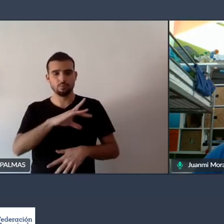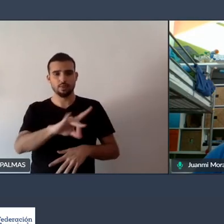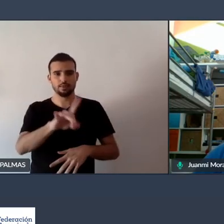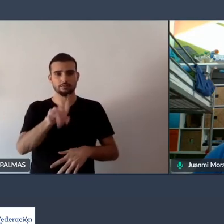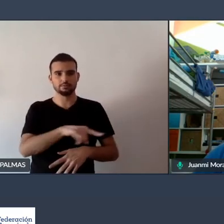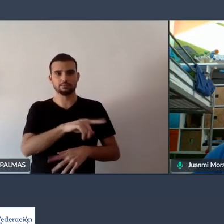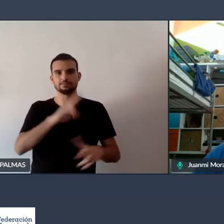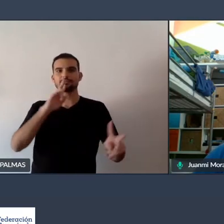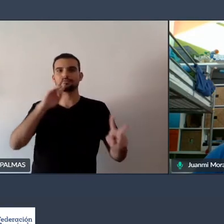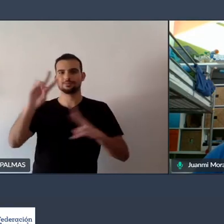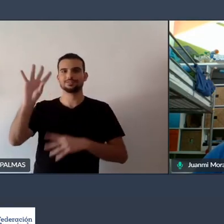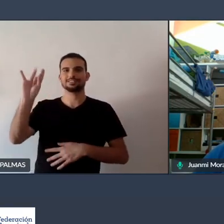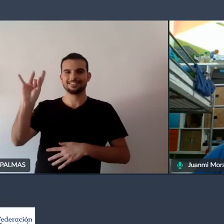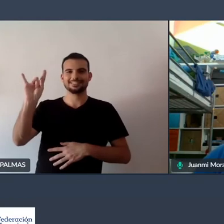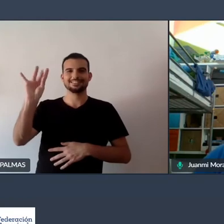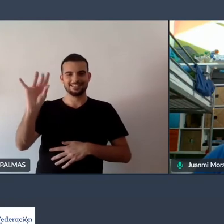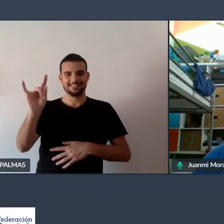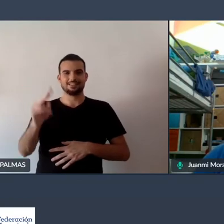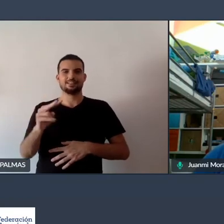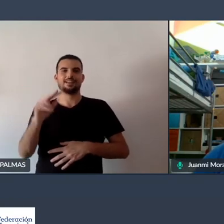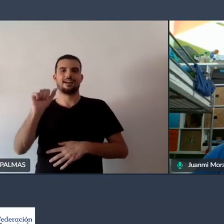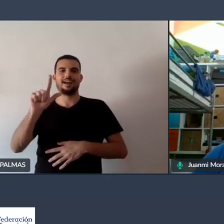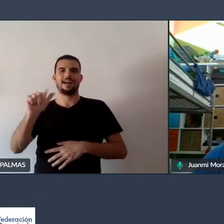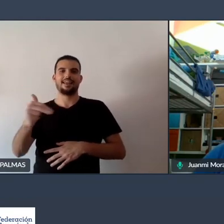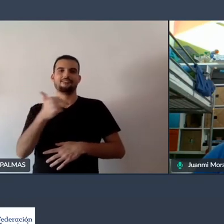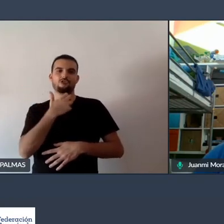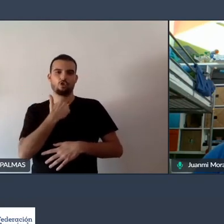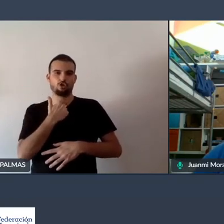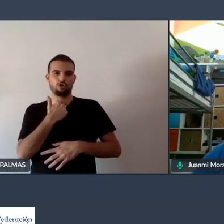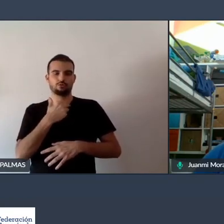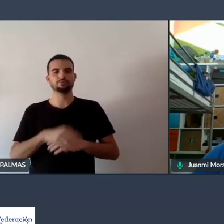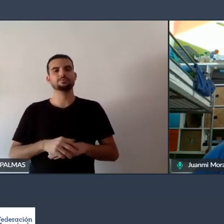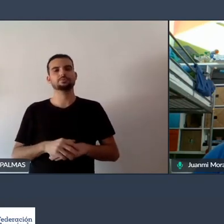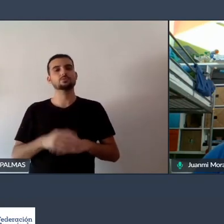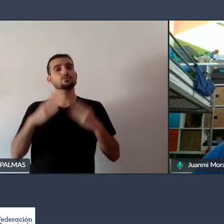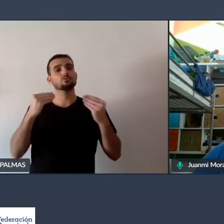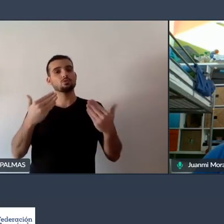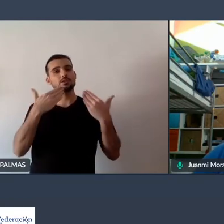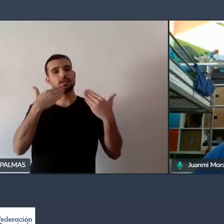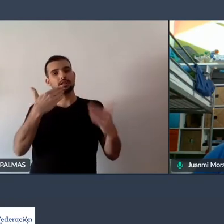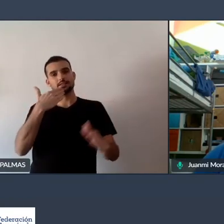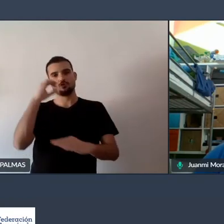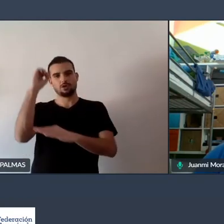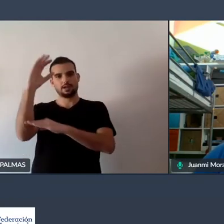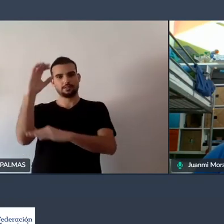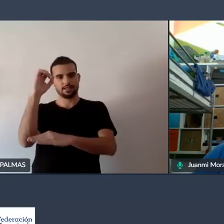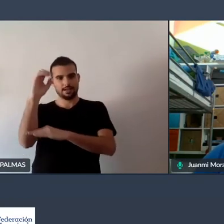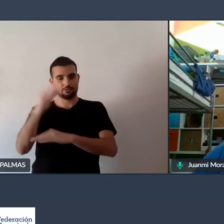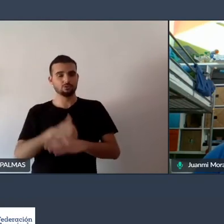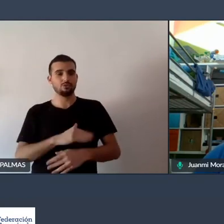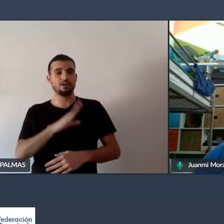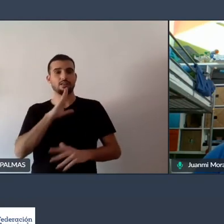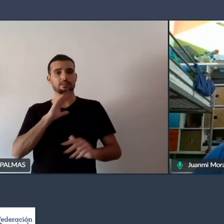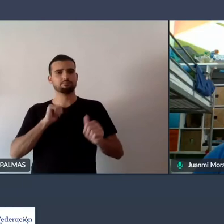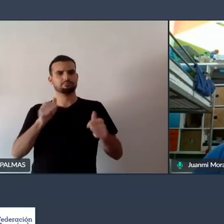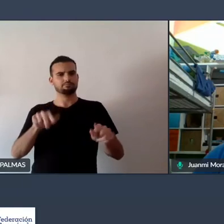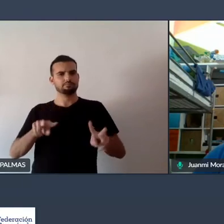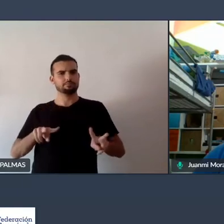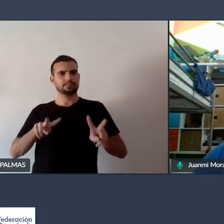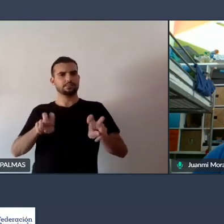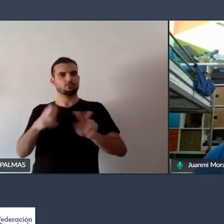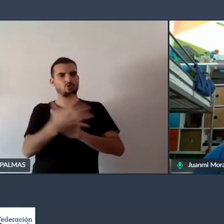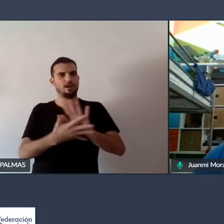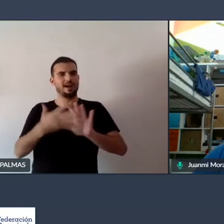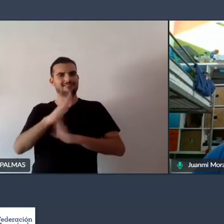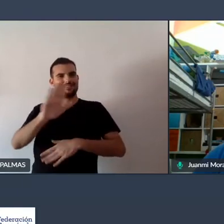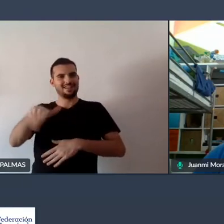Sí, hola, buenas, Oscar. Muchas gracias por la charla. Mira, hablabas al principio de situaciones de